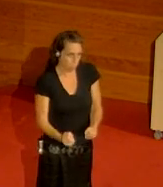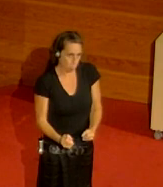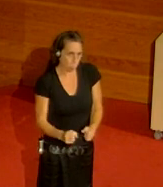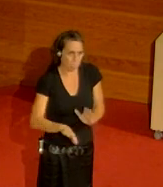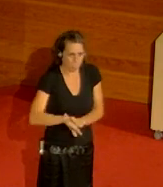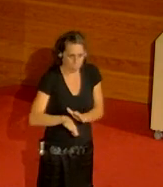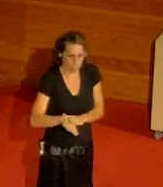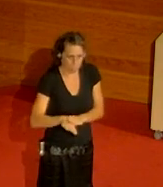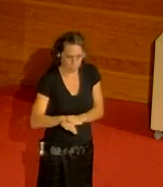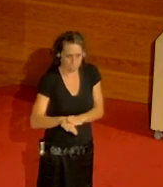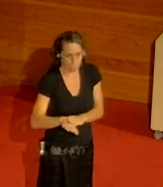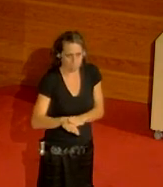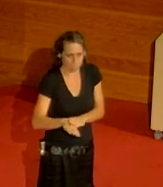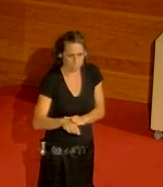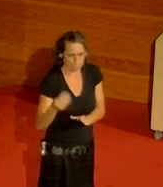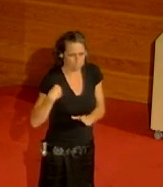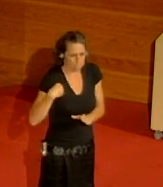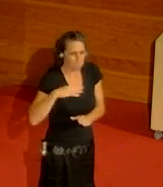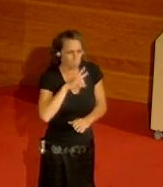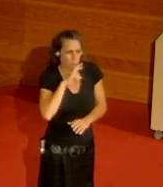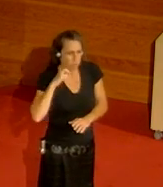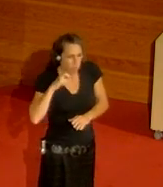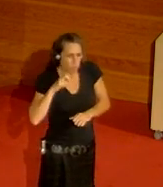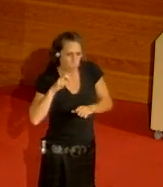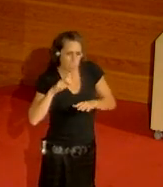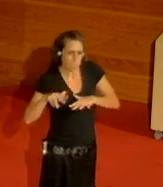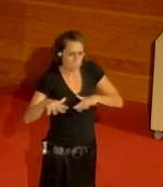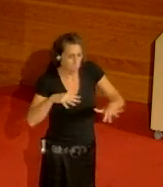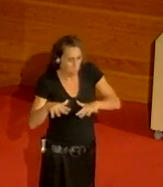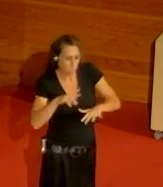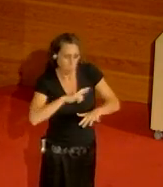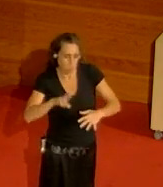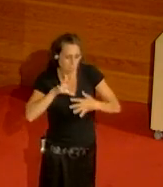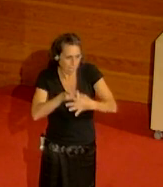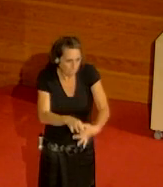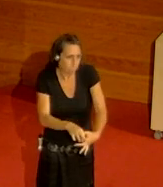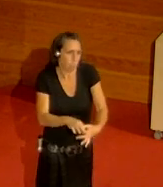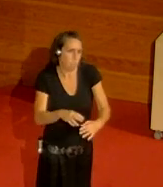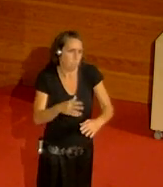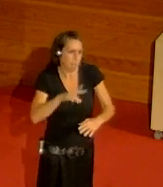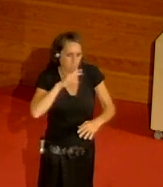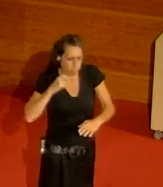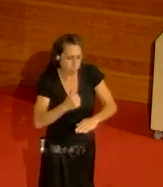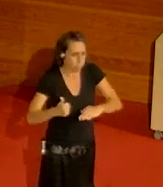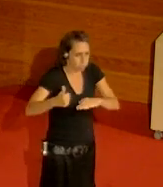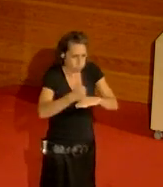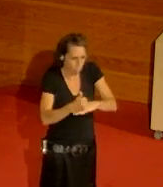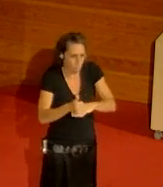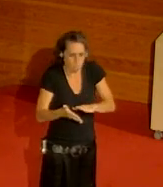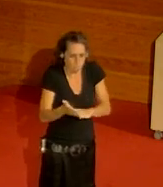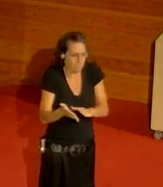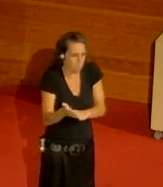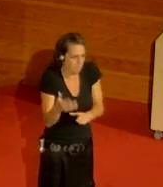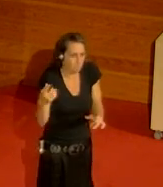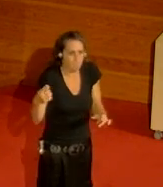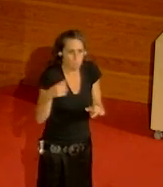mencionaba esta ideología del sionismo religioso que está derivando un supremacismo judío y que cada vez los colonos